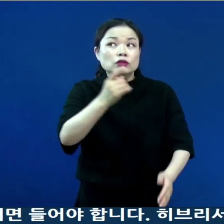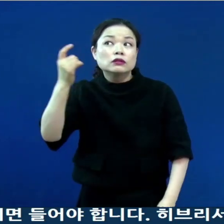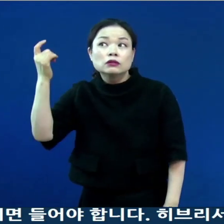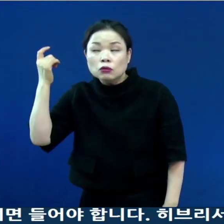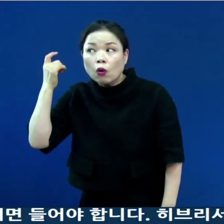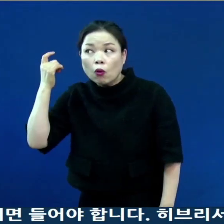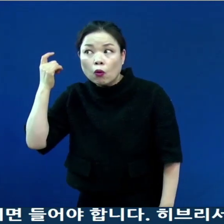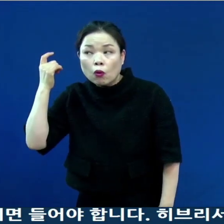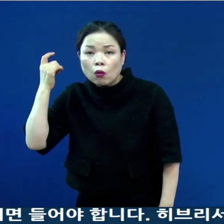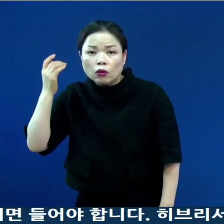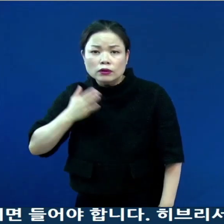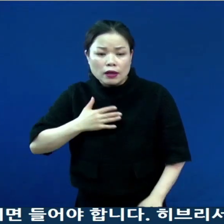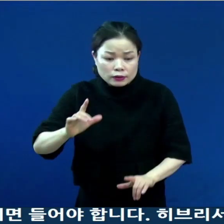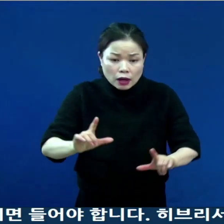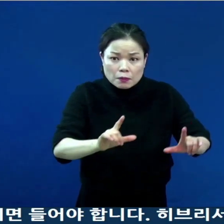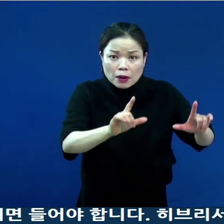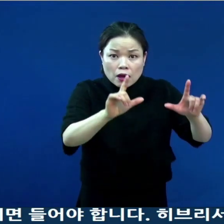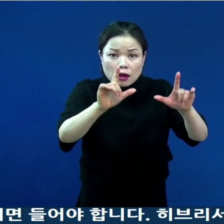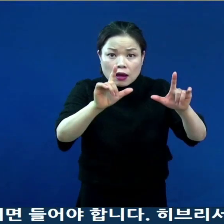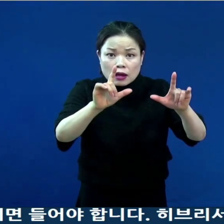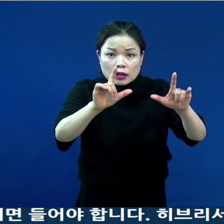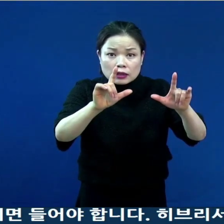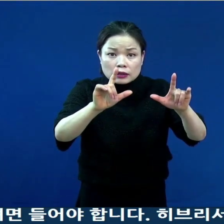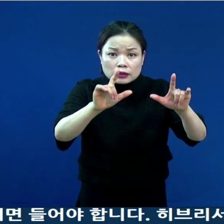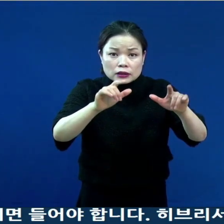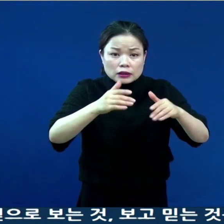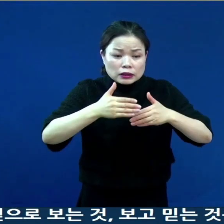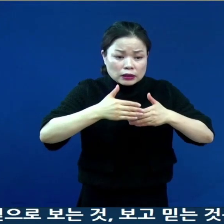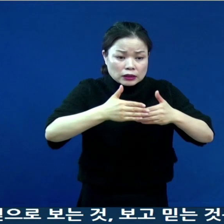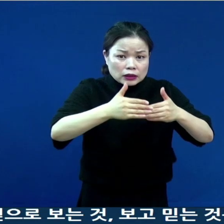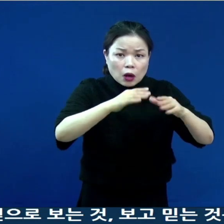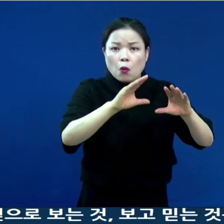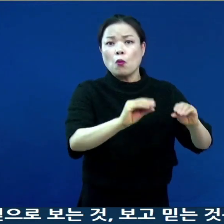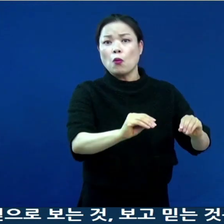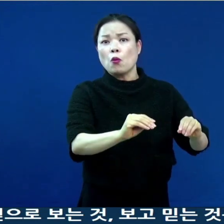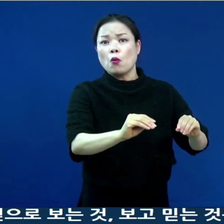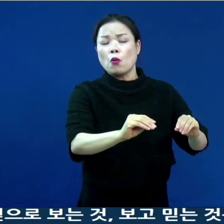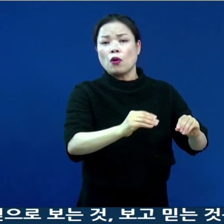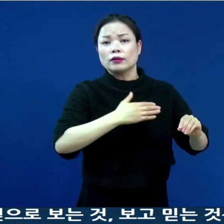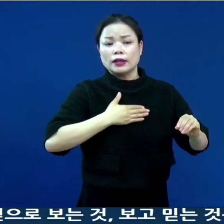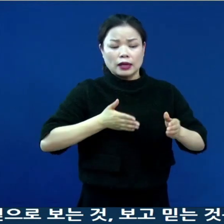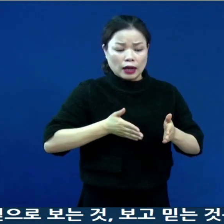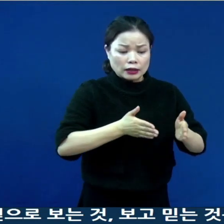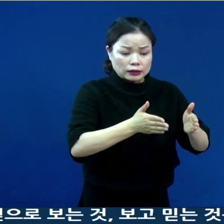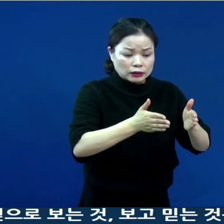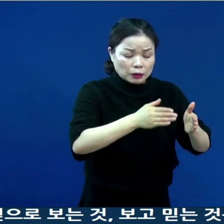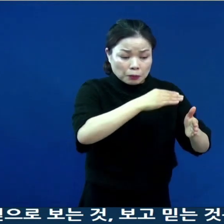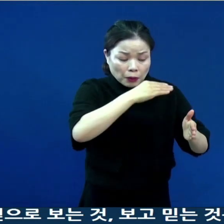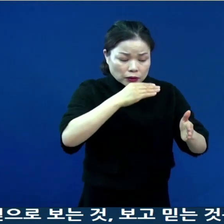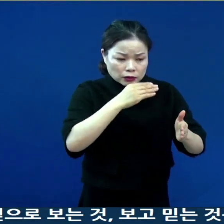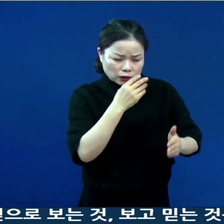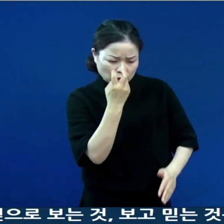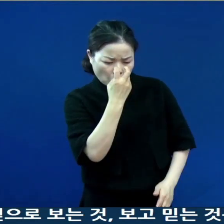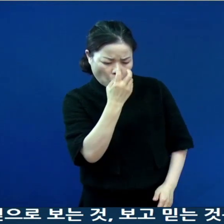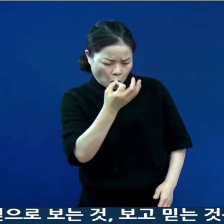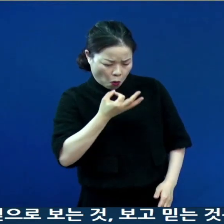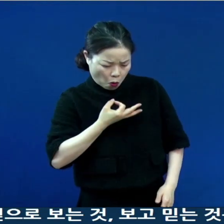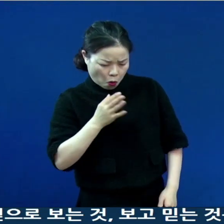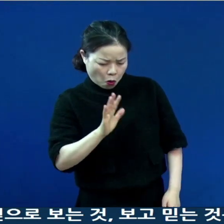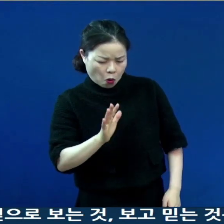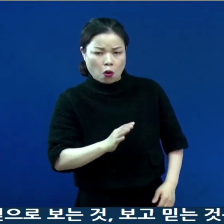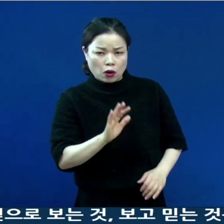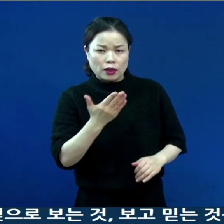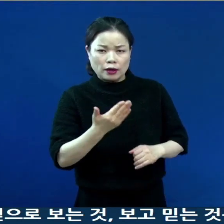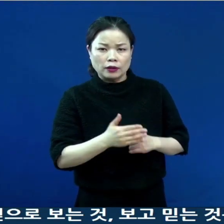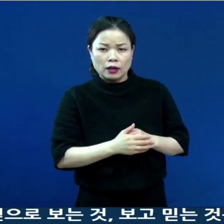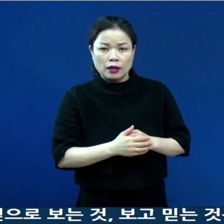들음으로 내 삶의 진행을 잠시 멈추고 내가 가는 길이 바른지 점검해 볼 수 있습니다.